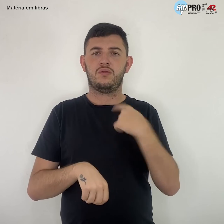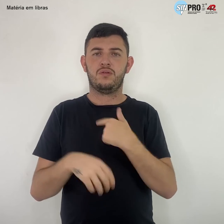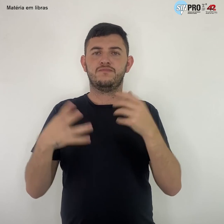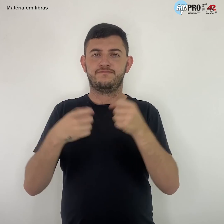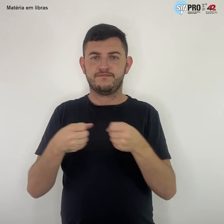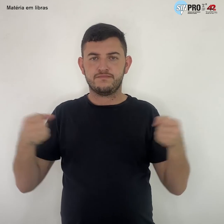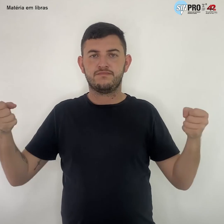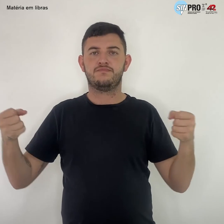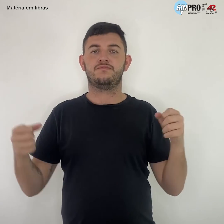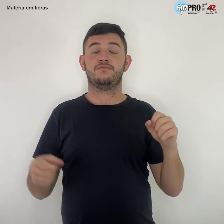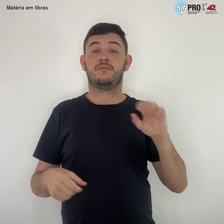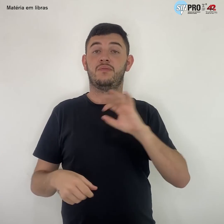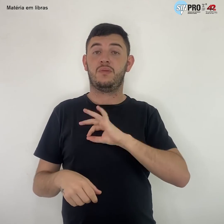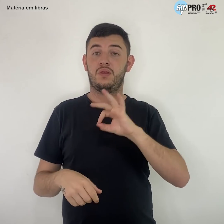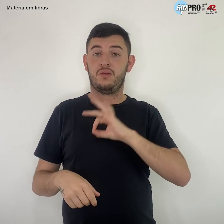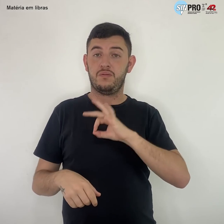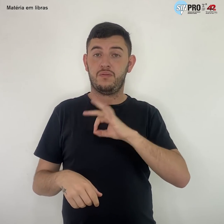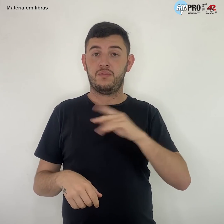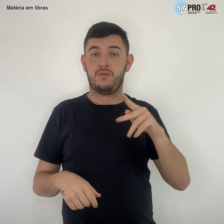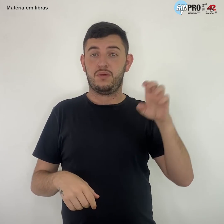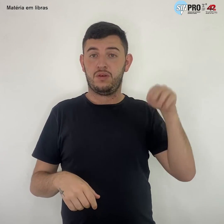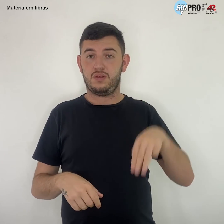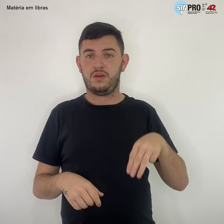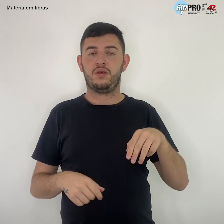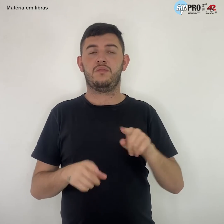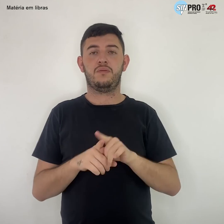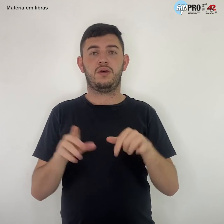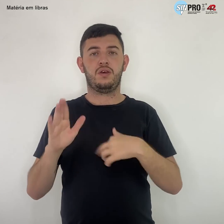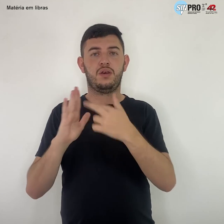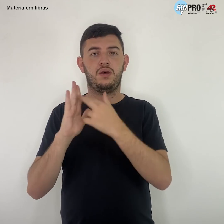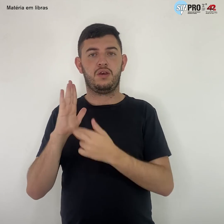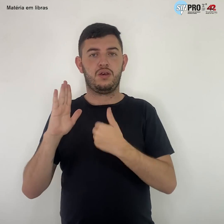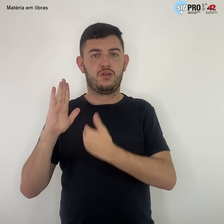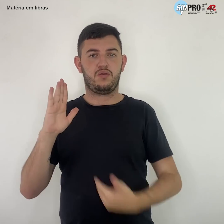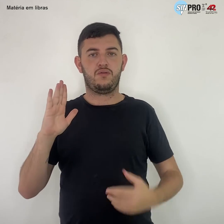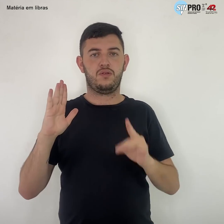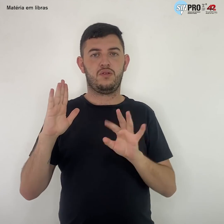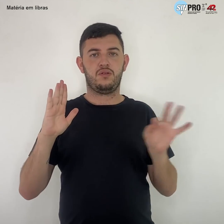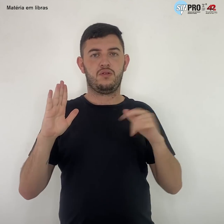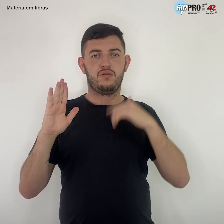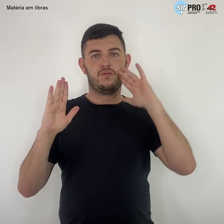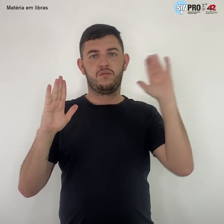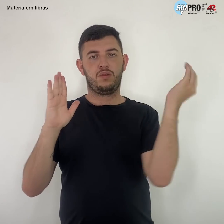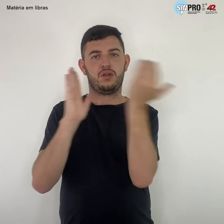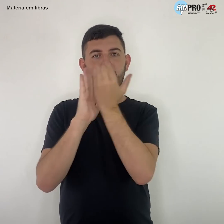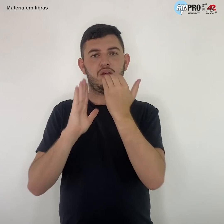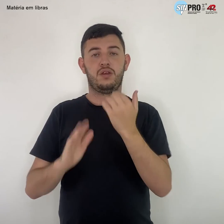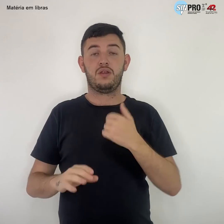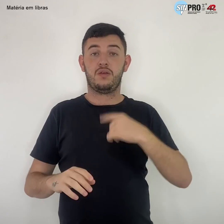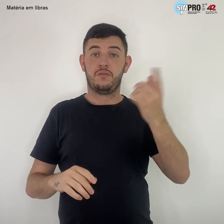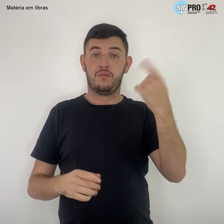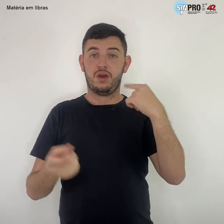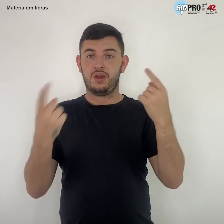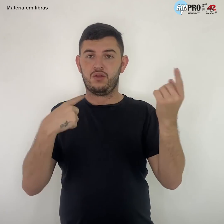a Polícia Militar, que segue diretrizes do governo local, impôs a retirada da